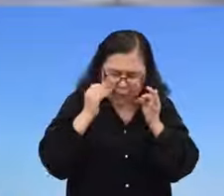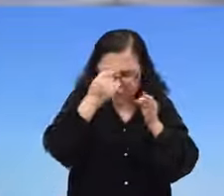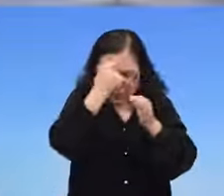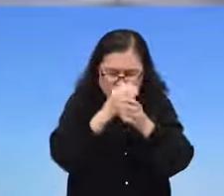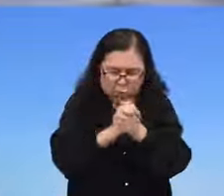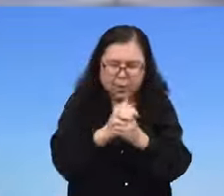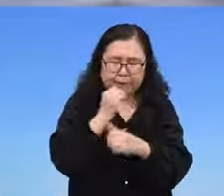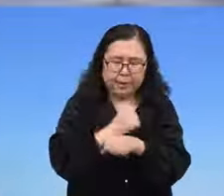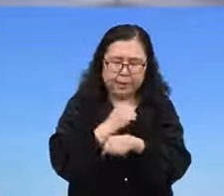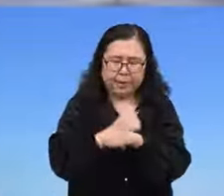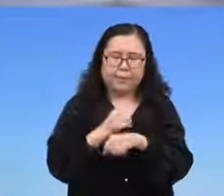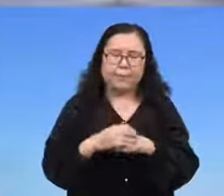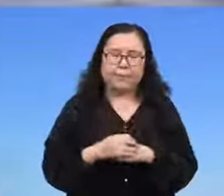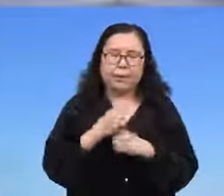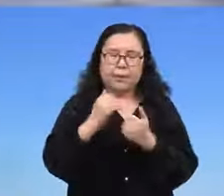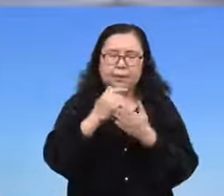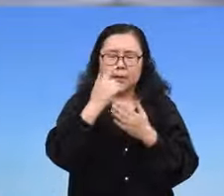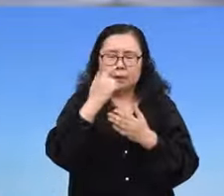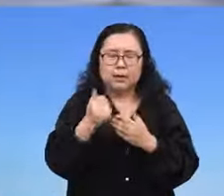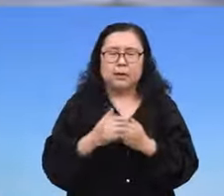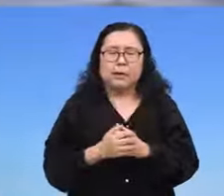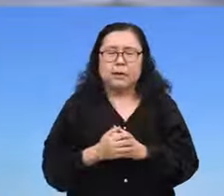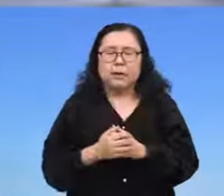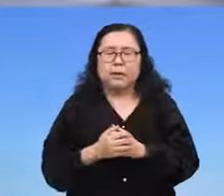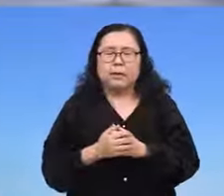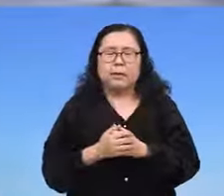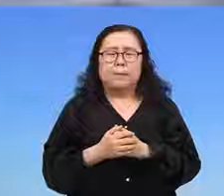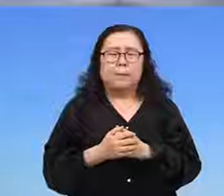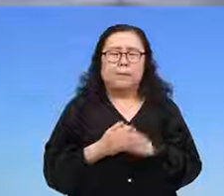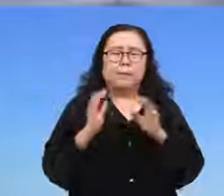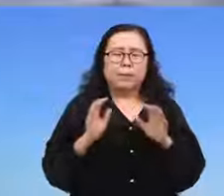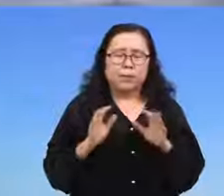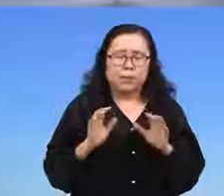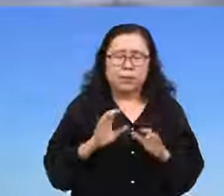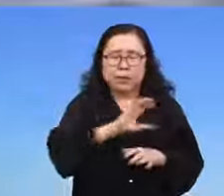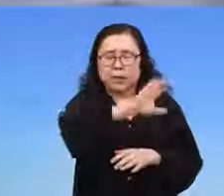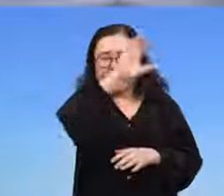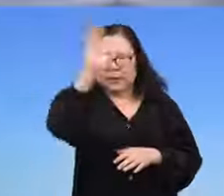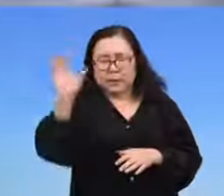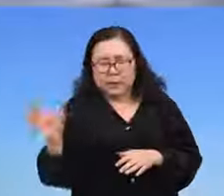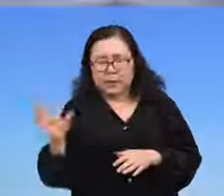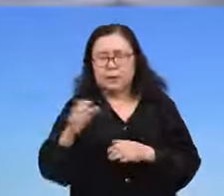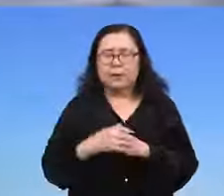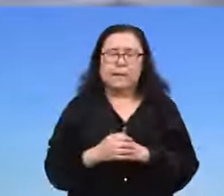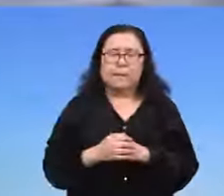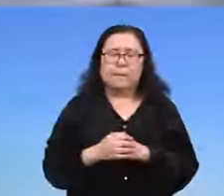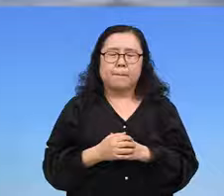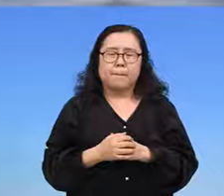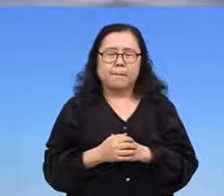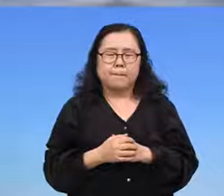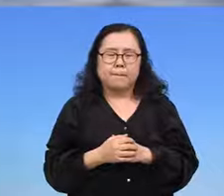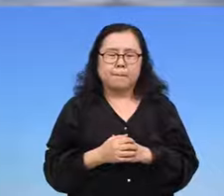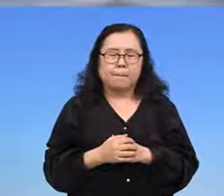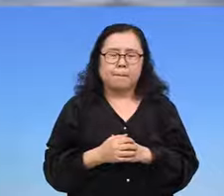갈망하며 기도합니다. 하나님, 오늘